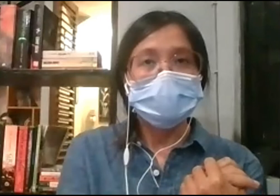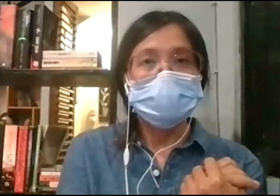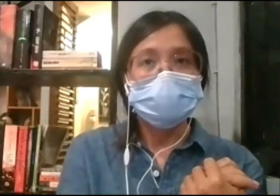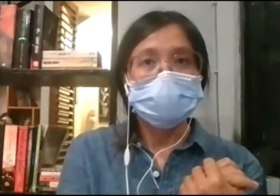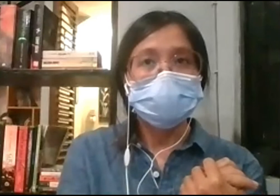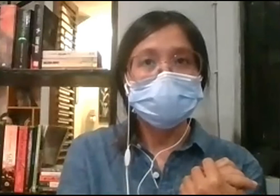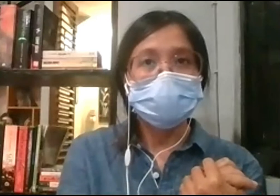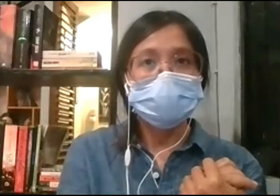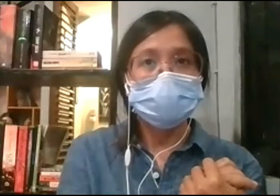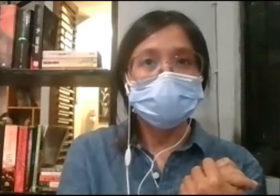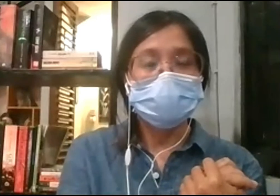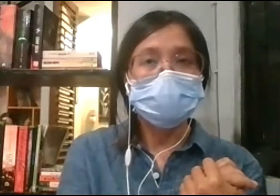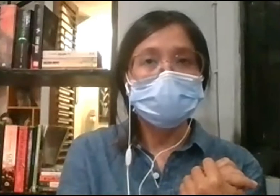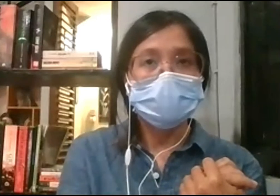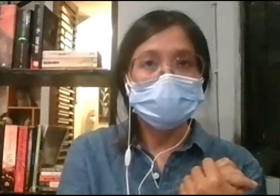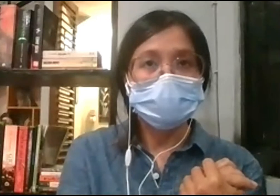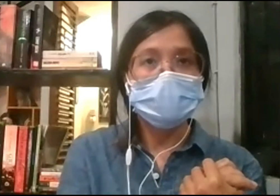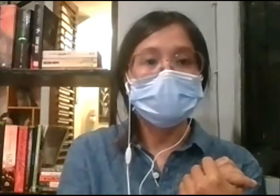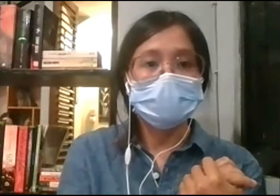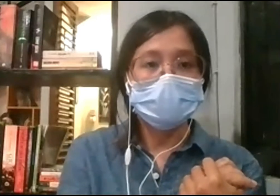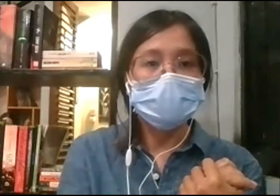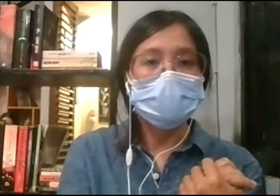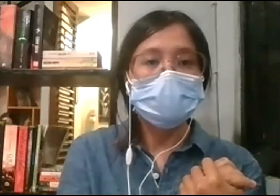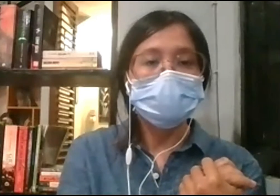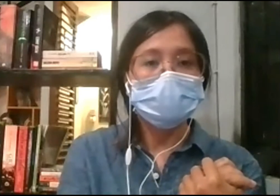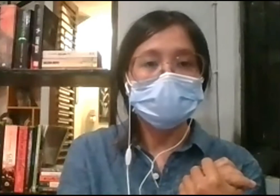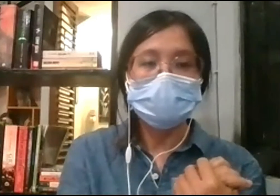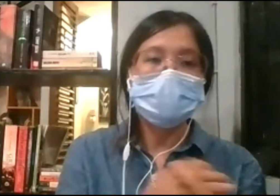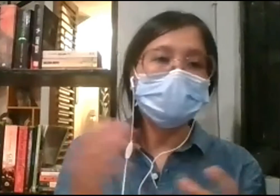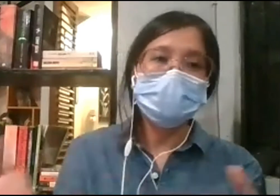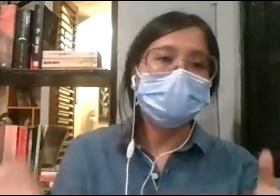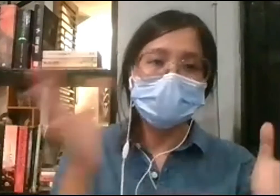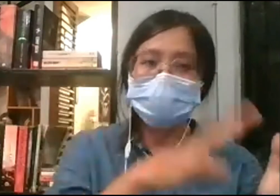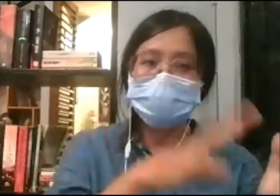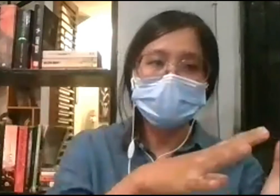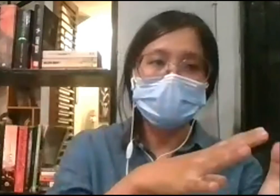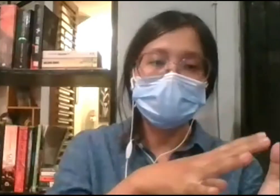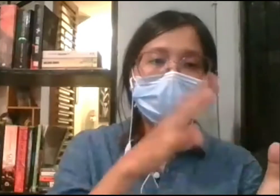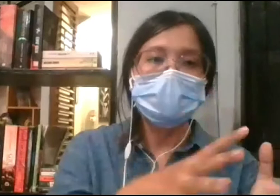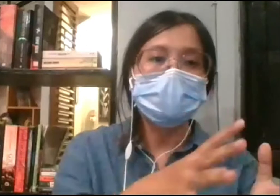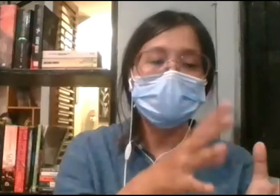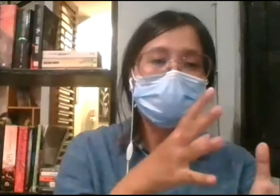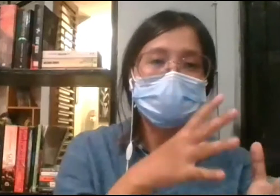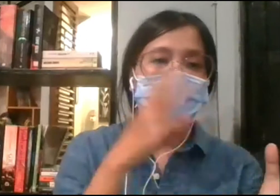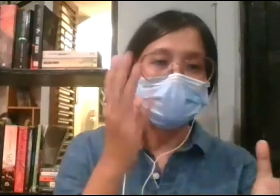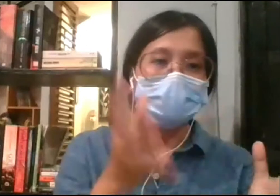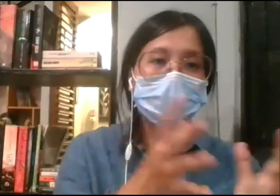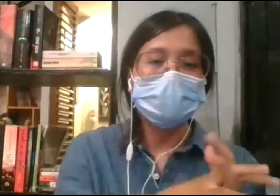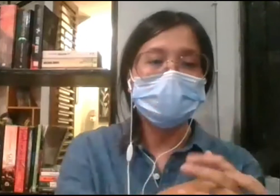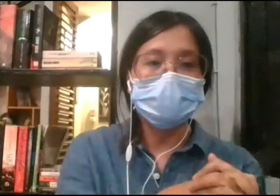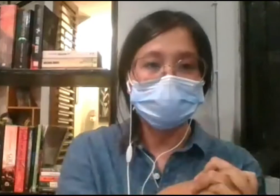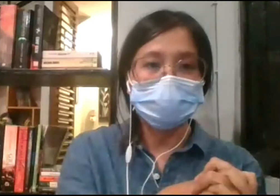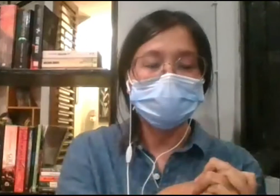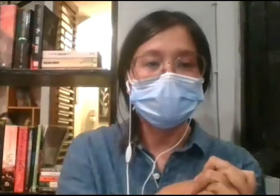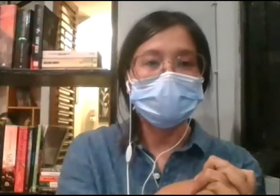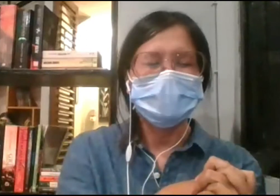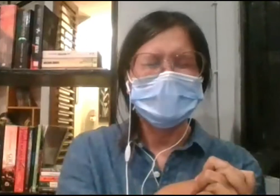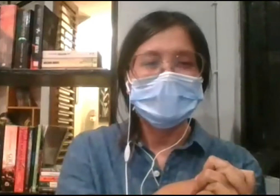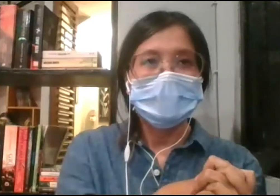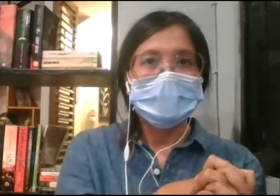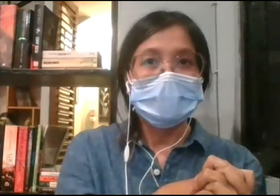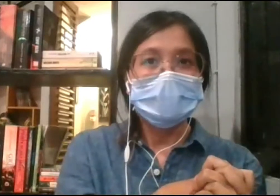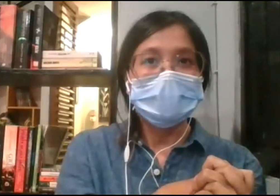jadi untuk merumuskan angle, kembali lagi ke tadi, persiapan bahan yang cukup atau materi yang cukup